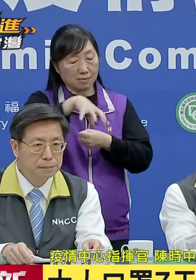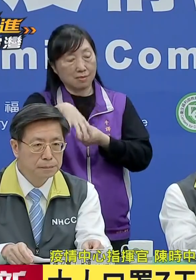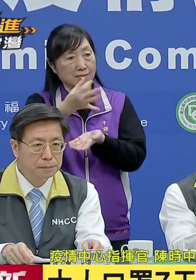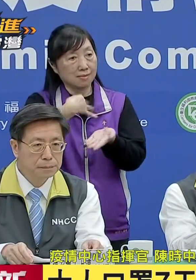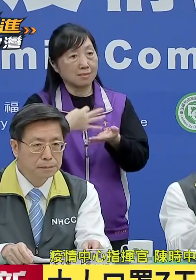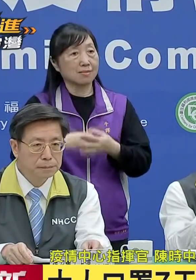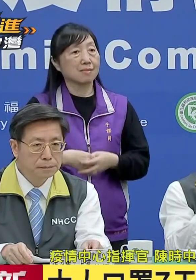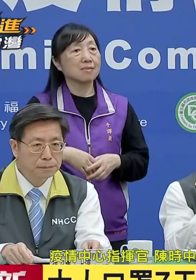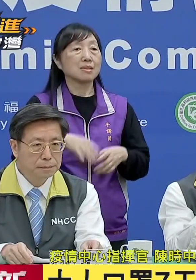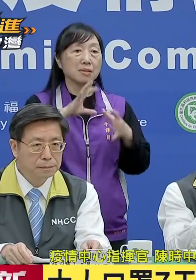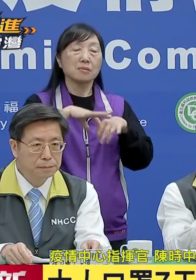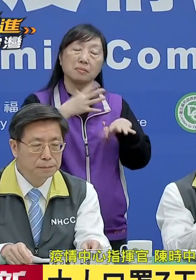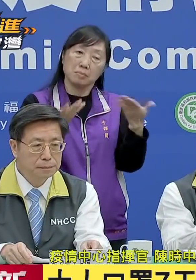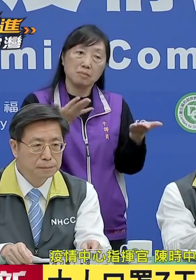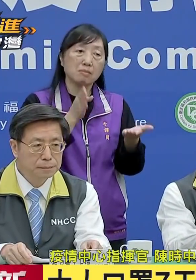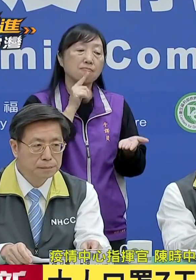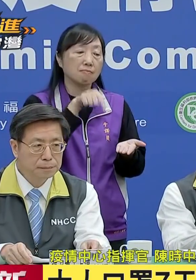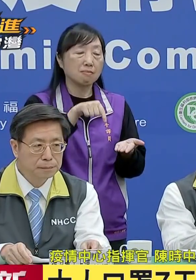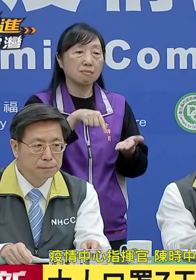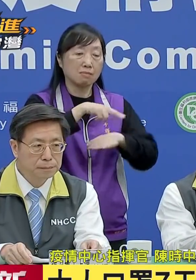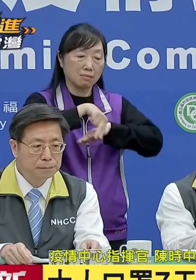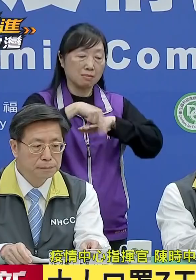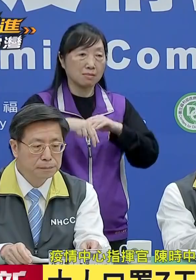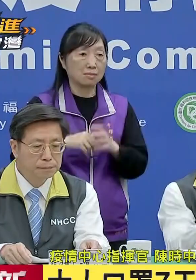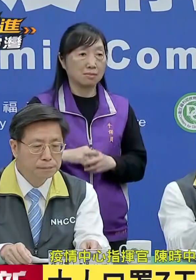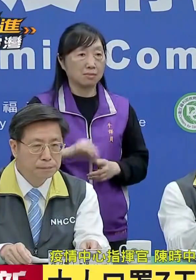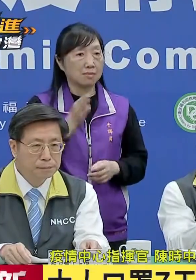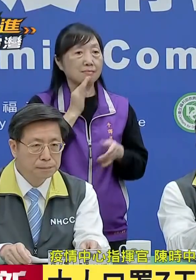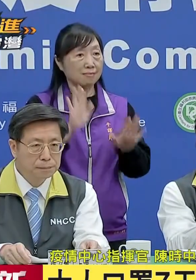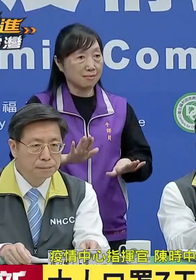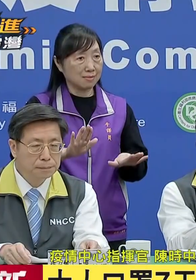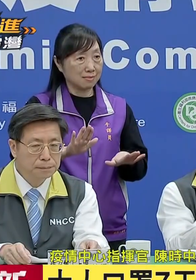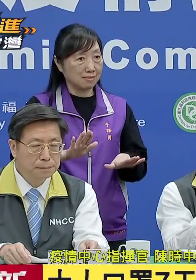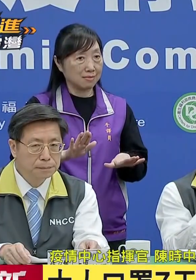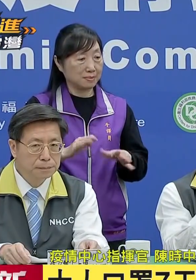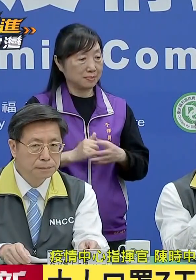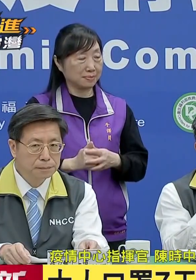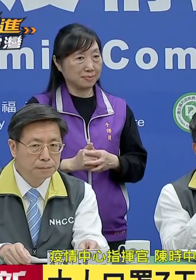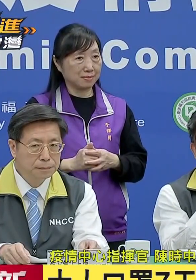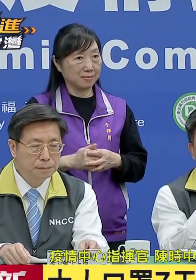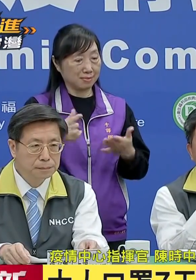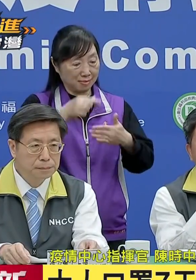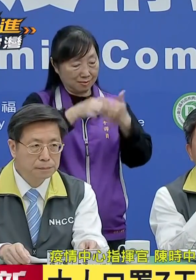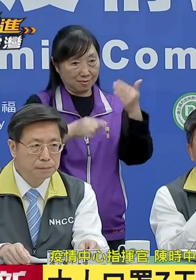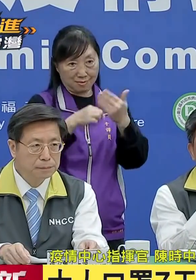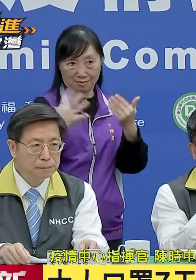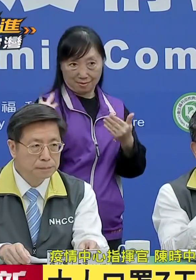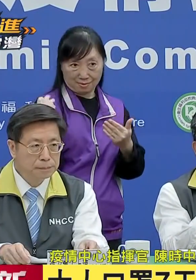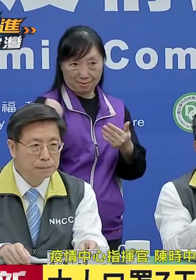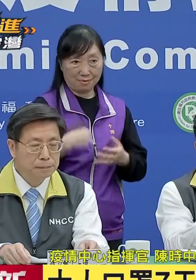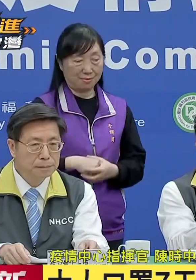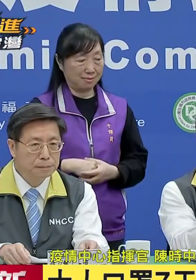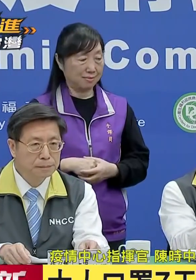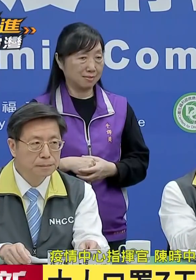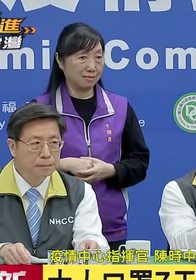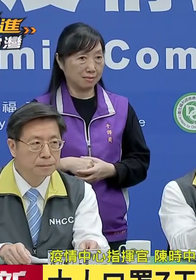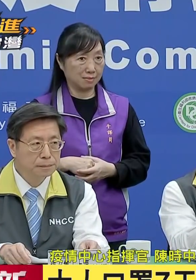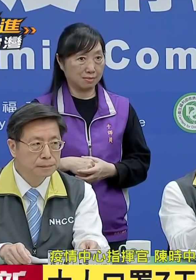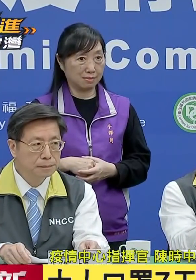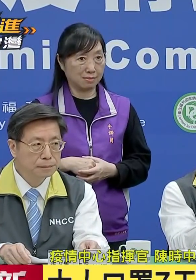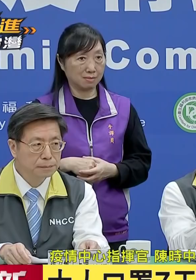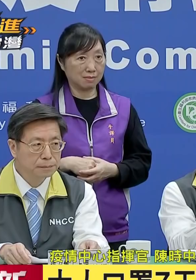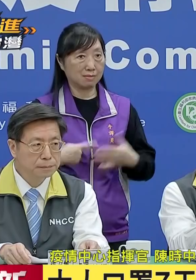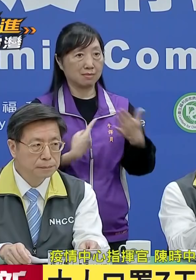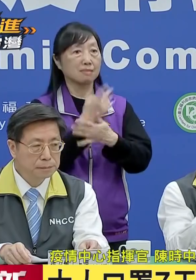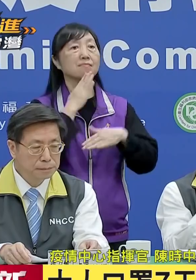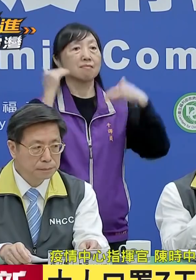大概有几个这样的一个方向。好，但是我们现在今天好，单纯我们所有的规则没有变。好，那只是好，